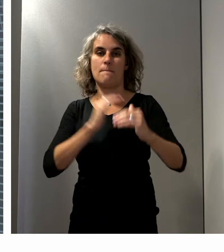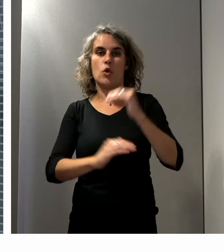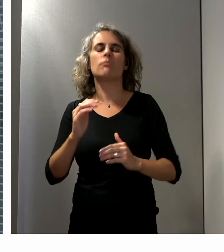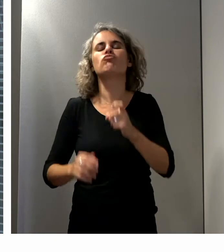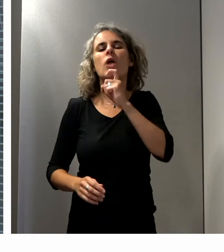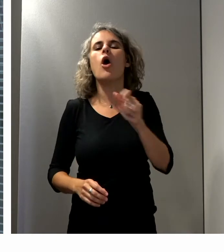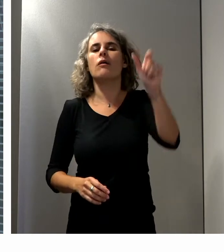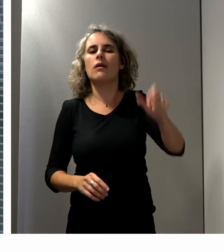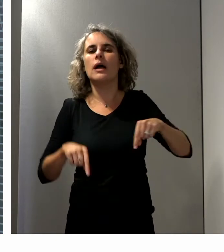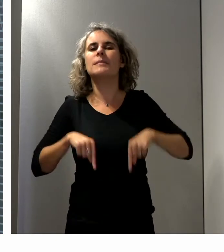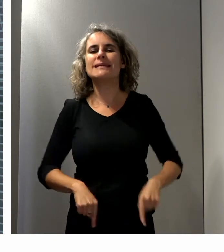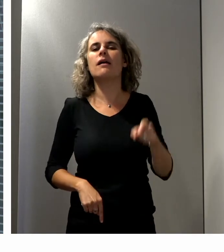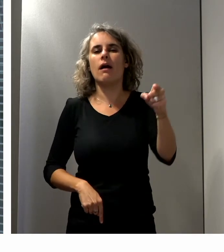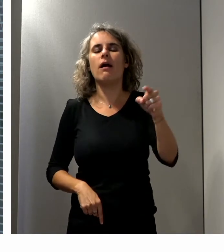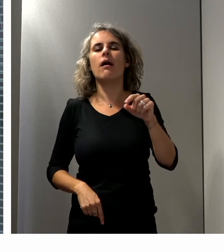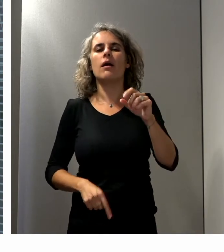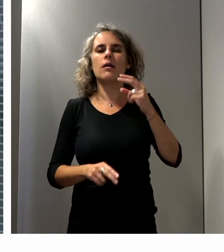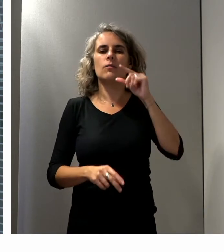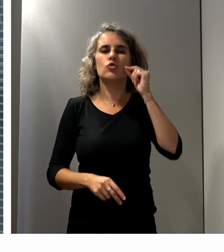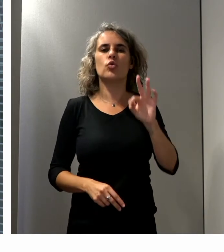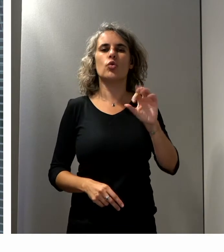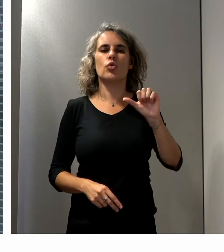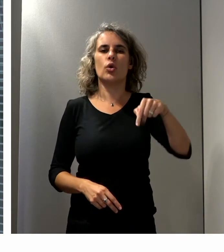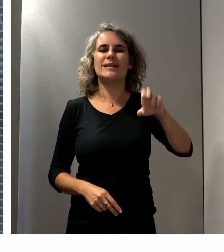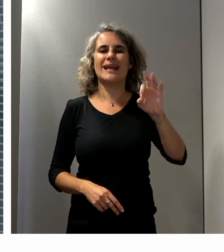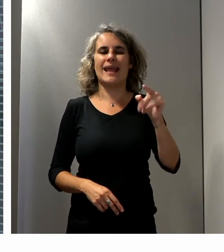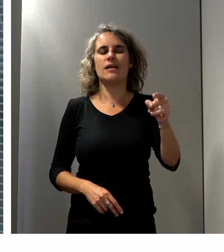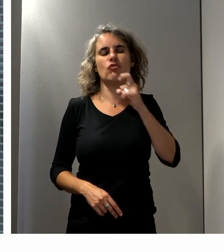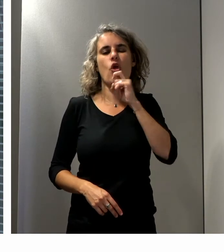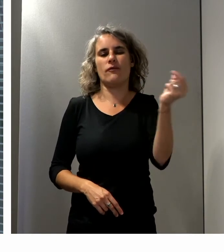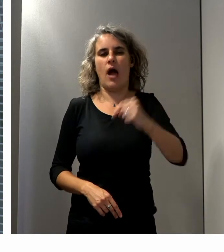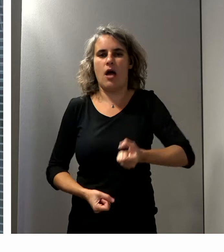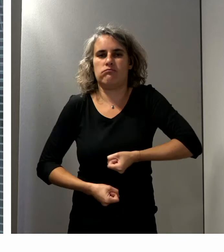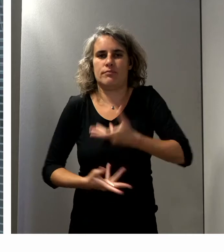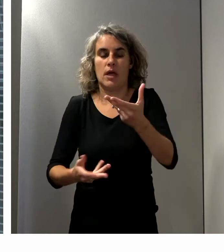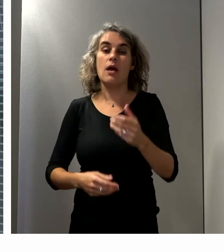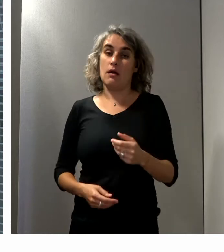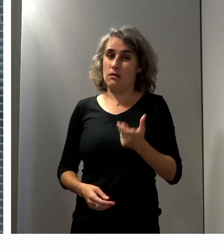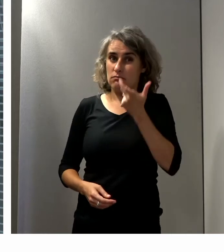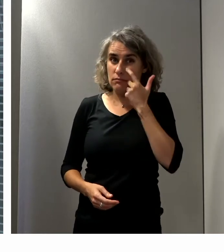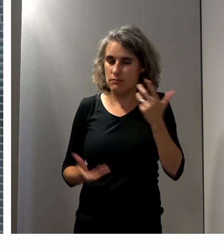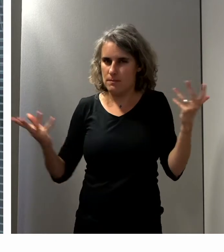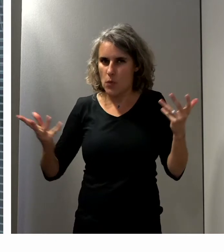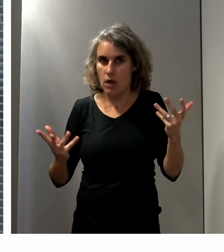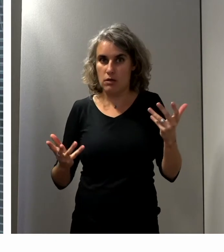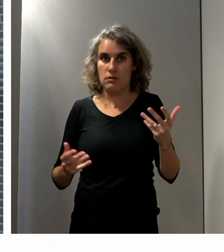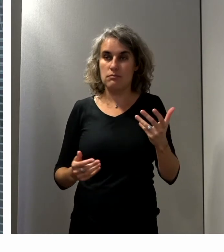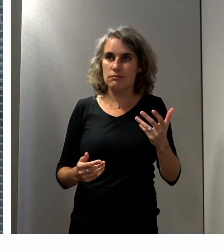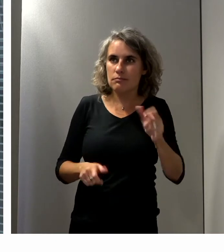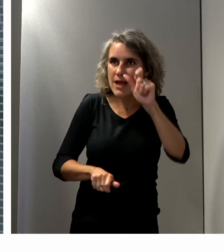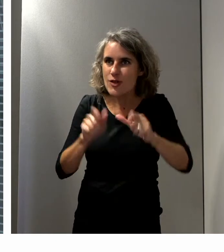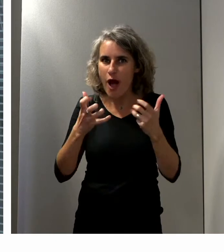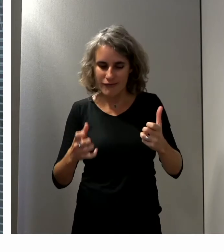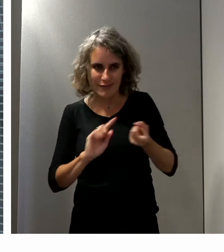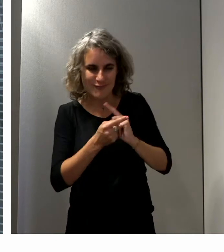Adrien Taquet, le ministre, qui viendra échanger avec des enfants. On a vu l'importance, en définitive, d'accompagner les projets de